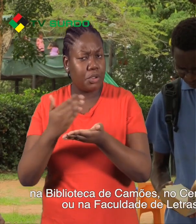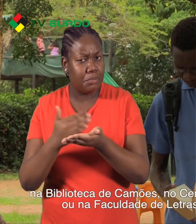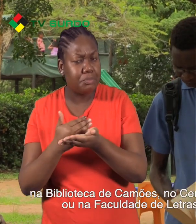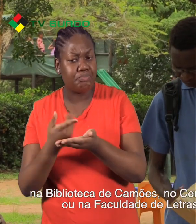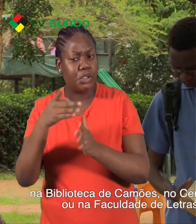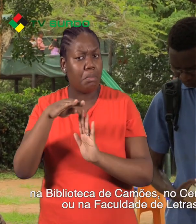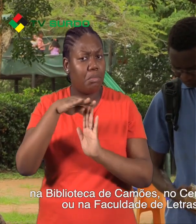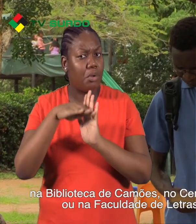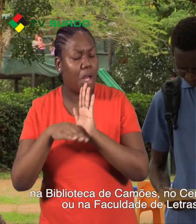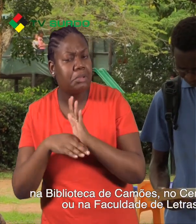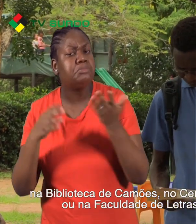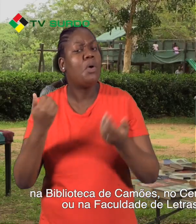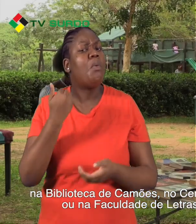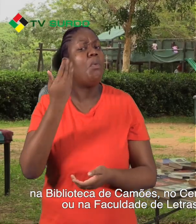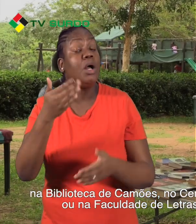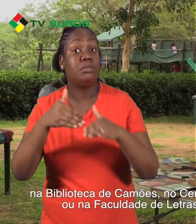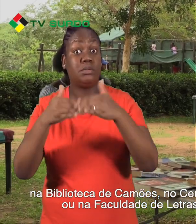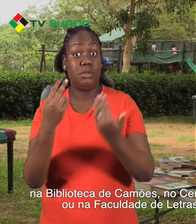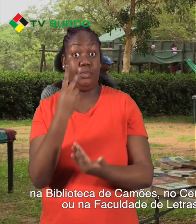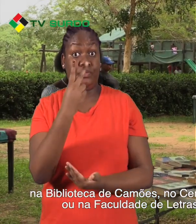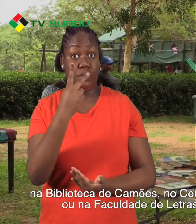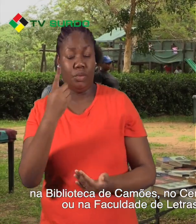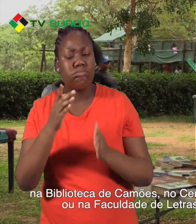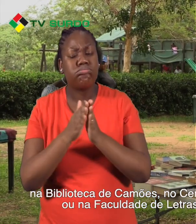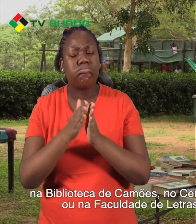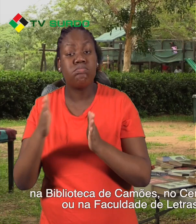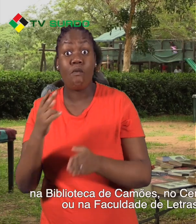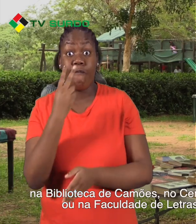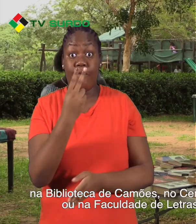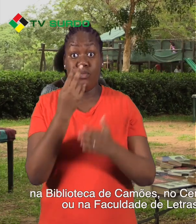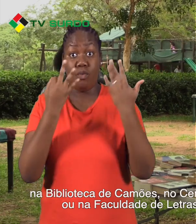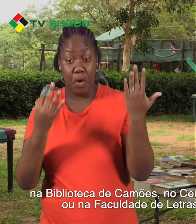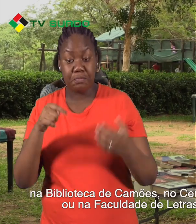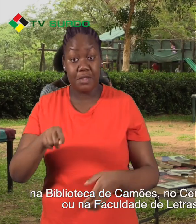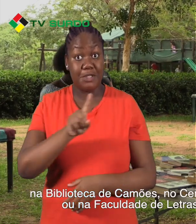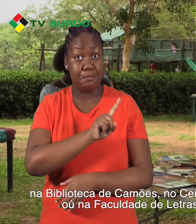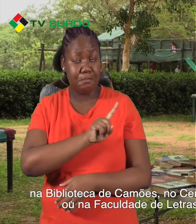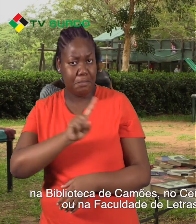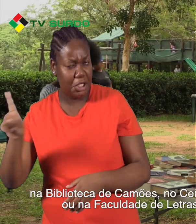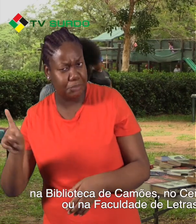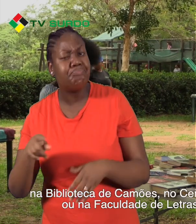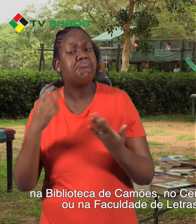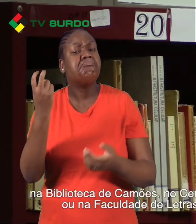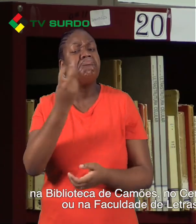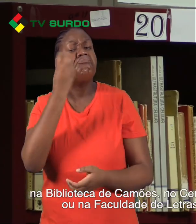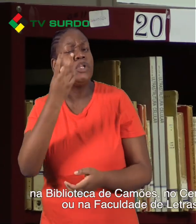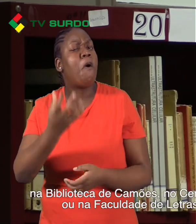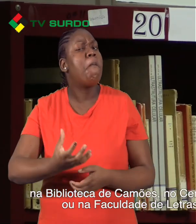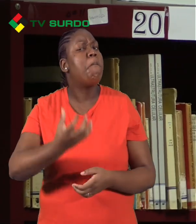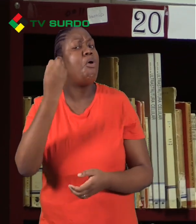Biblioteca de Camões, no Centro Cultural Português de Maputo ou na Faculdade de Letras e Ciências Sociais da UEM.